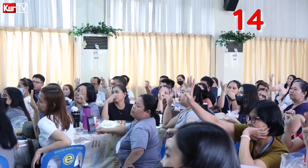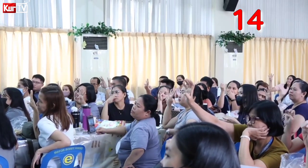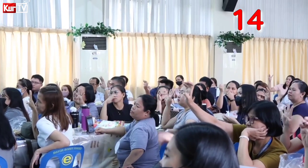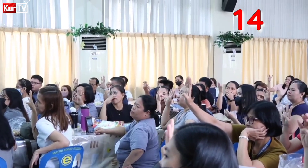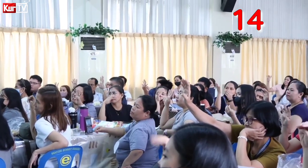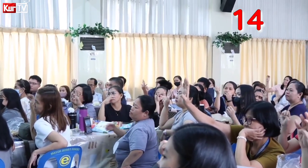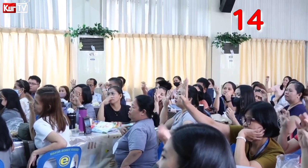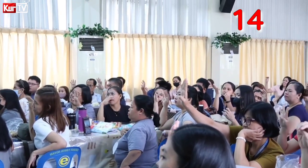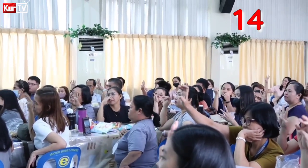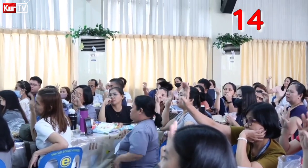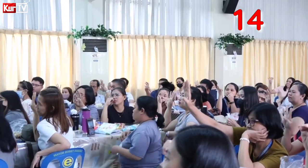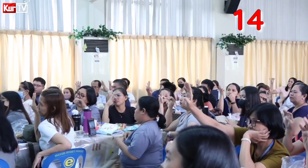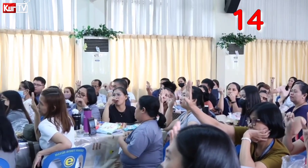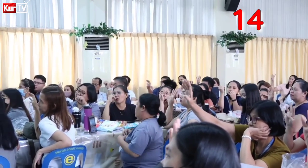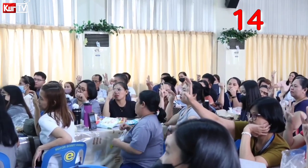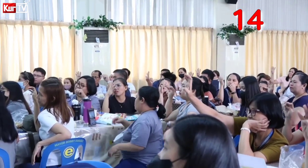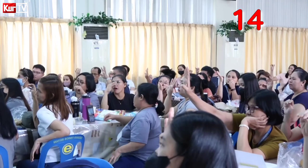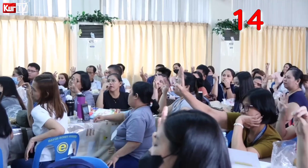the 4. 14!